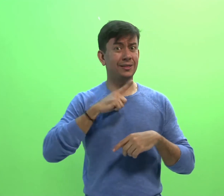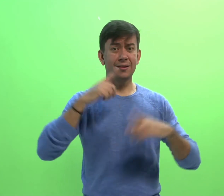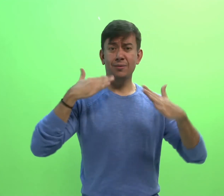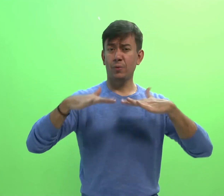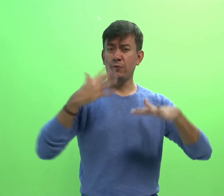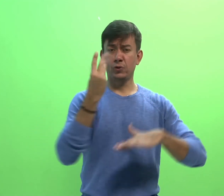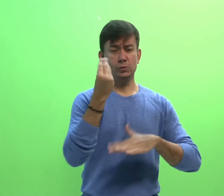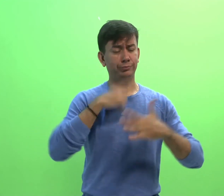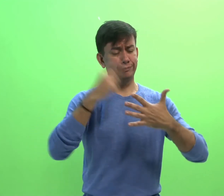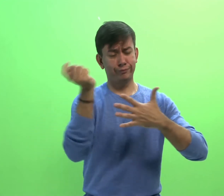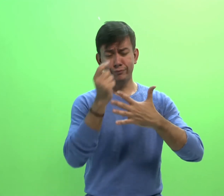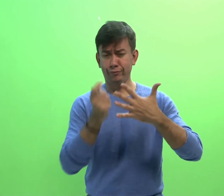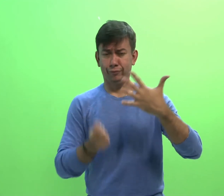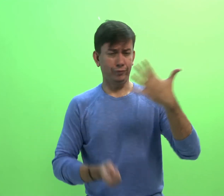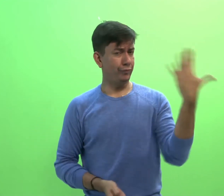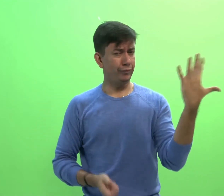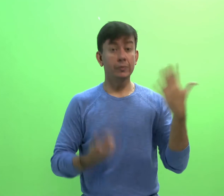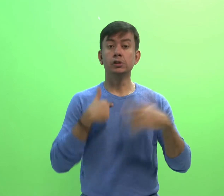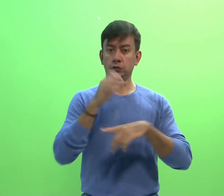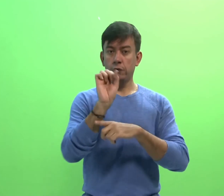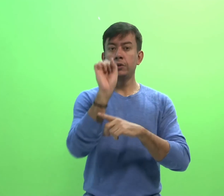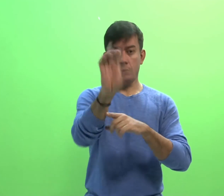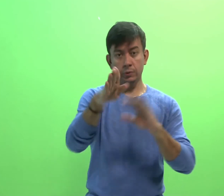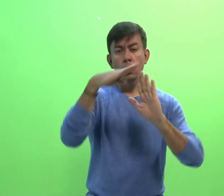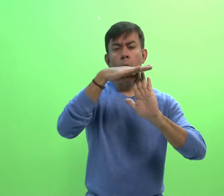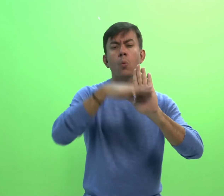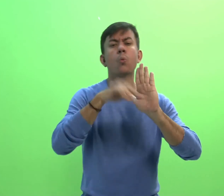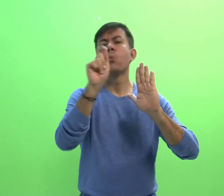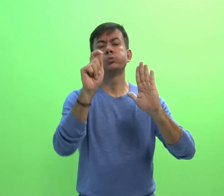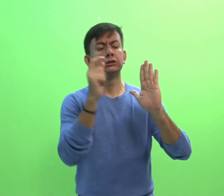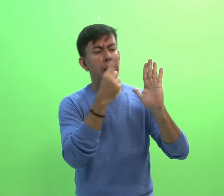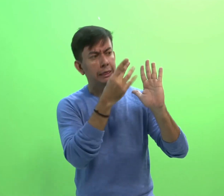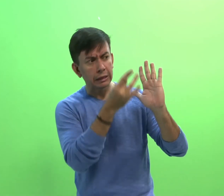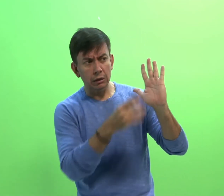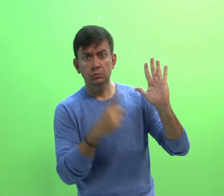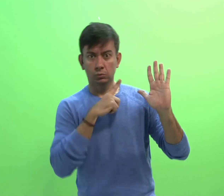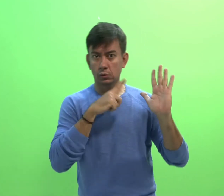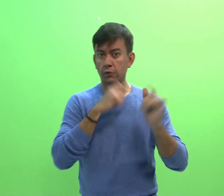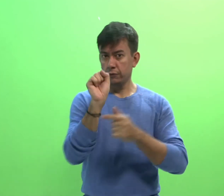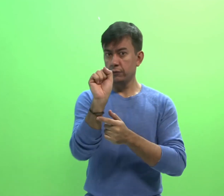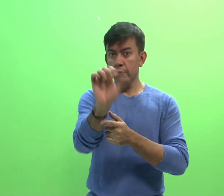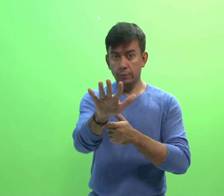N movimentos que eu vou enviar para vocês e vocês irão ver em detalhes.